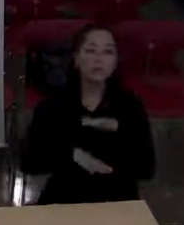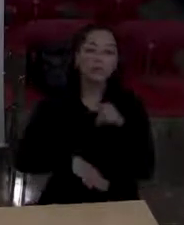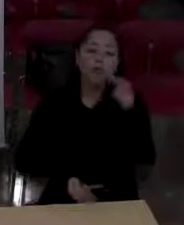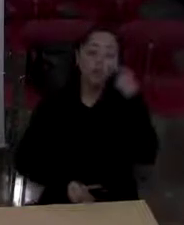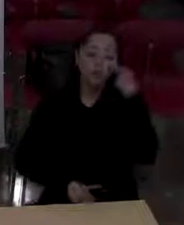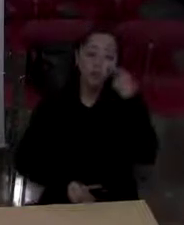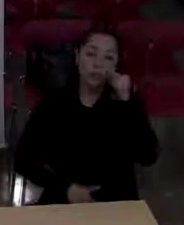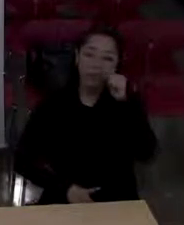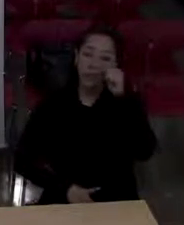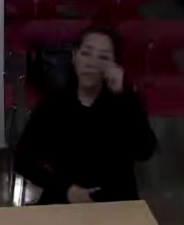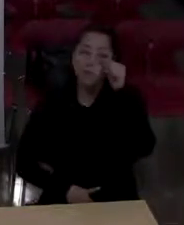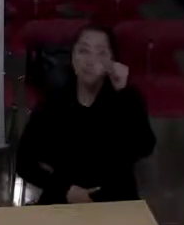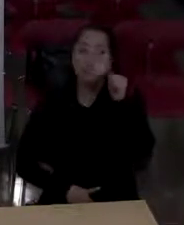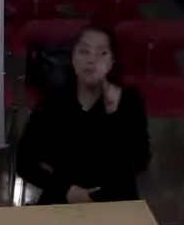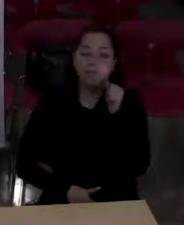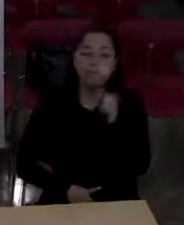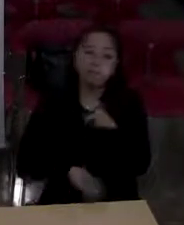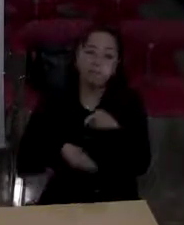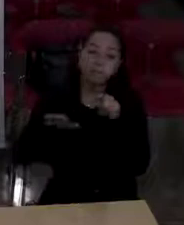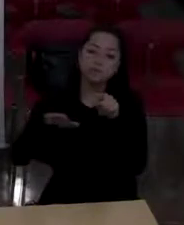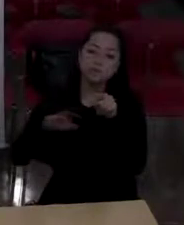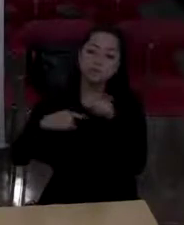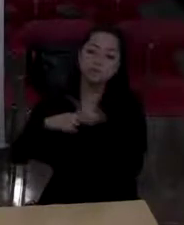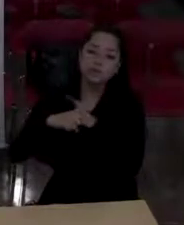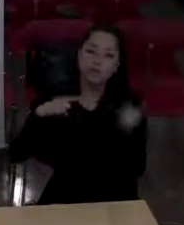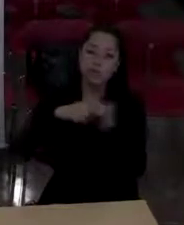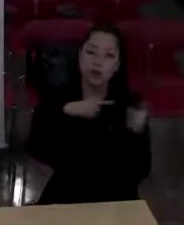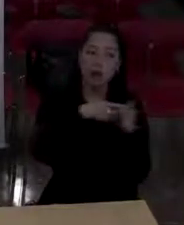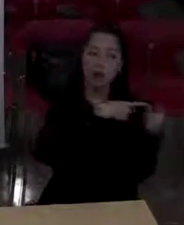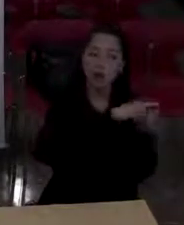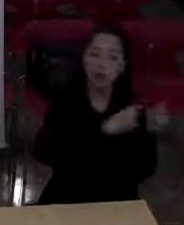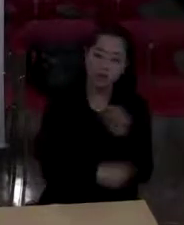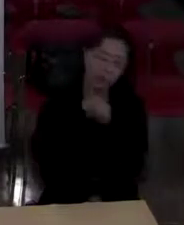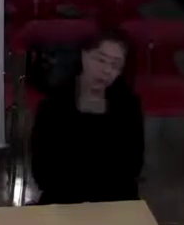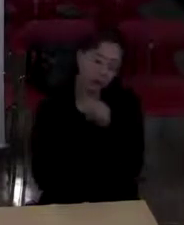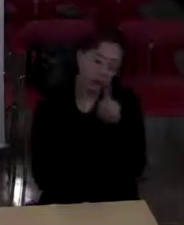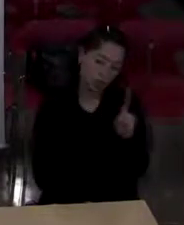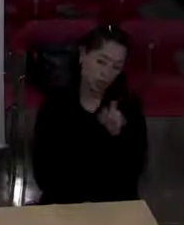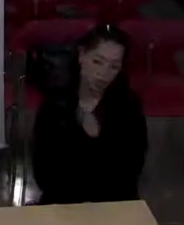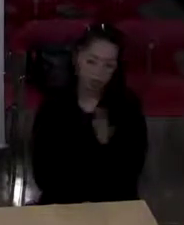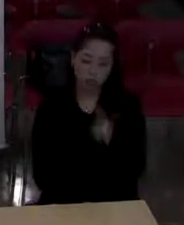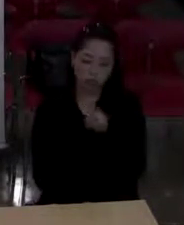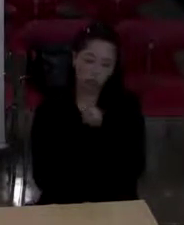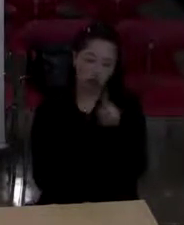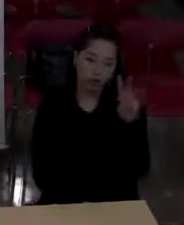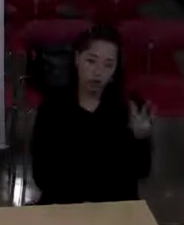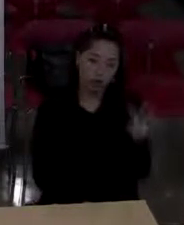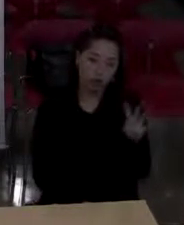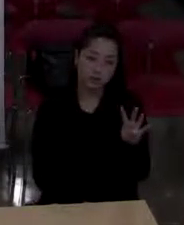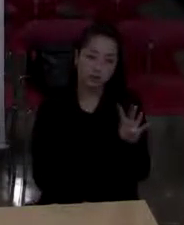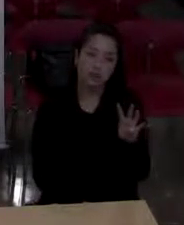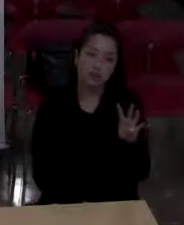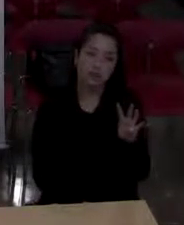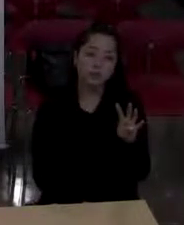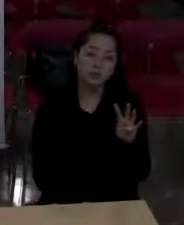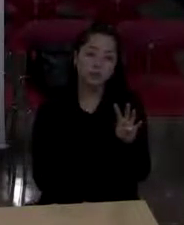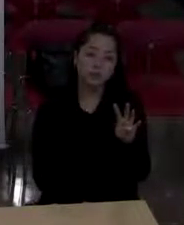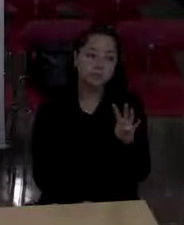24, cómo ya empezamos a ver procesos de comunicación en ese bebé, cuando ya su estructura